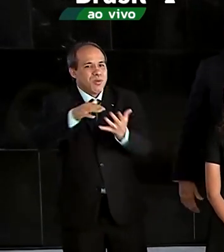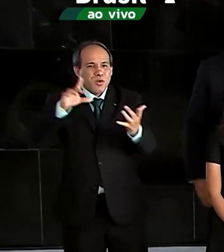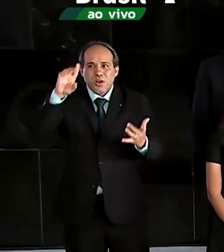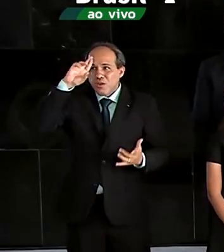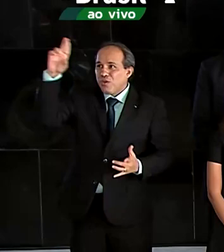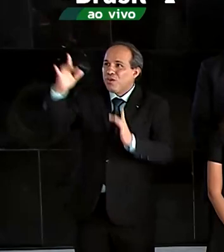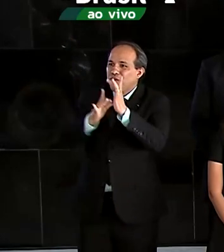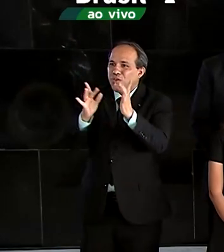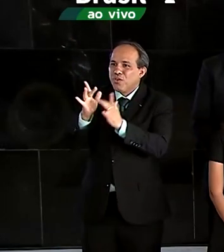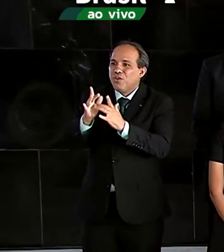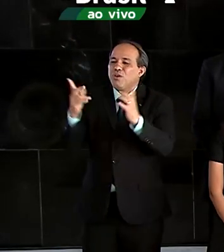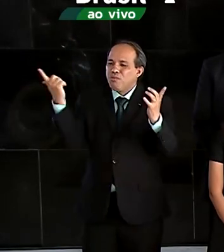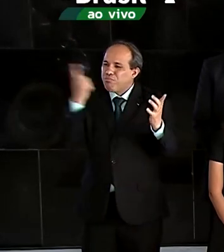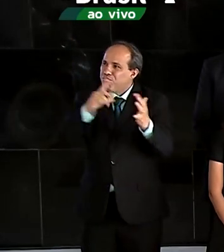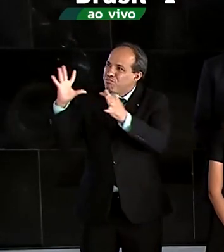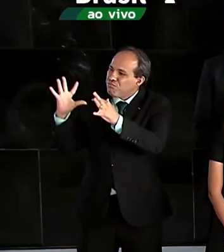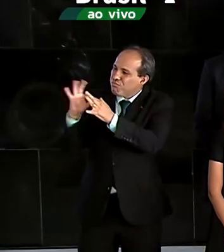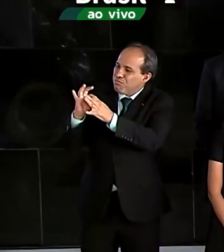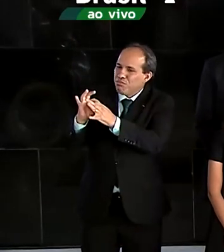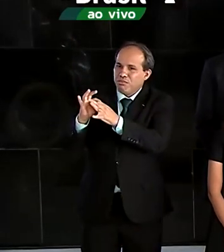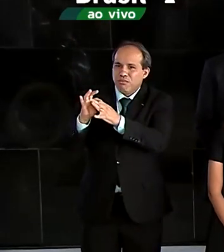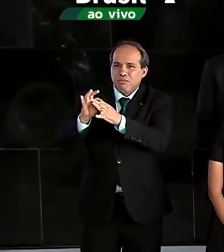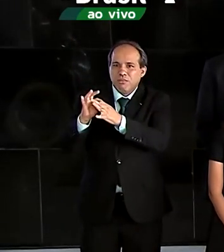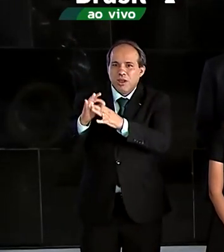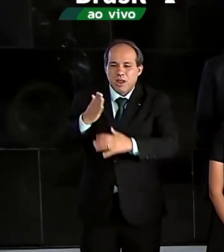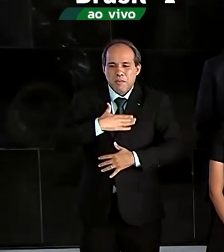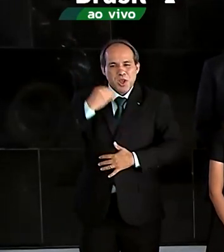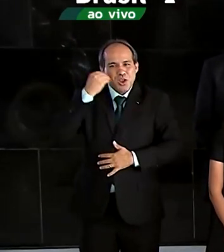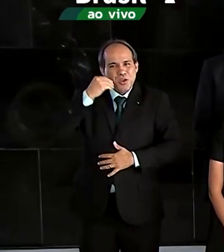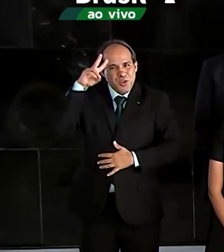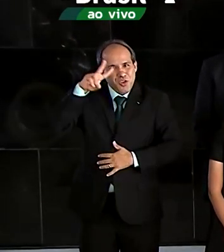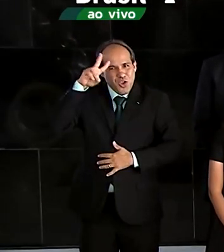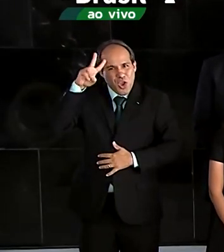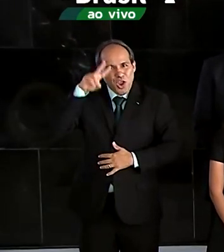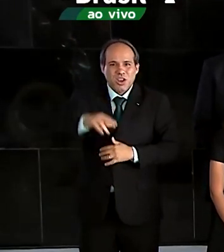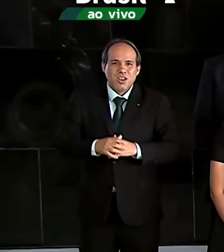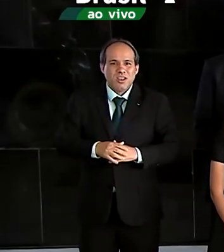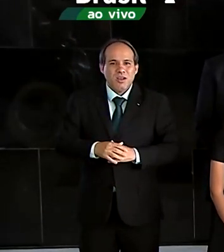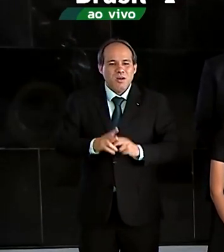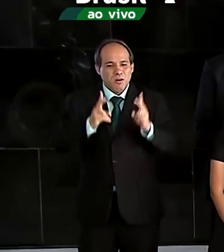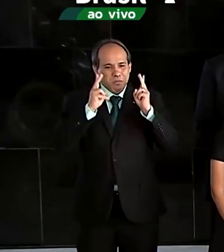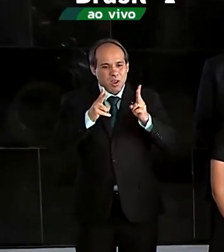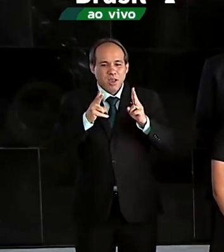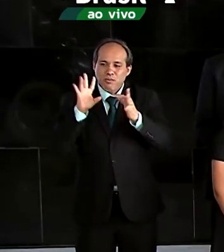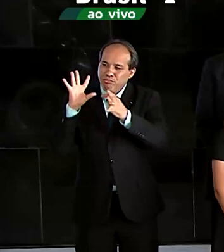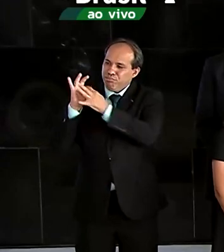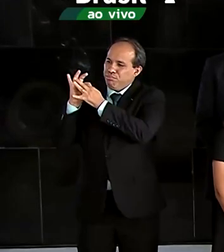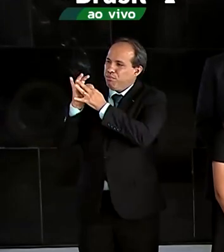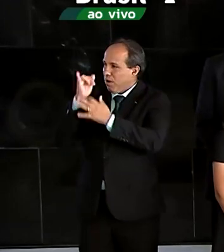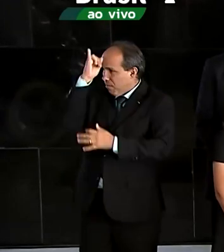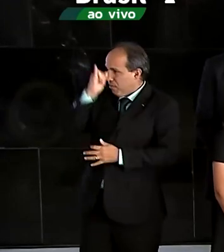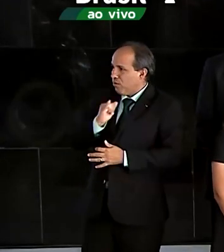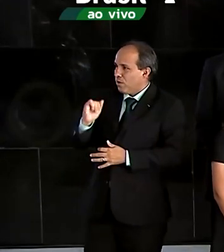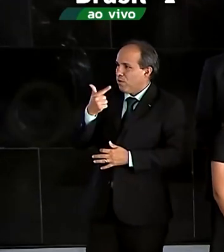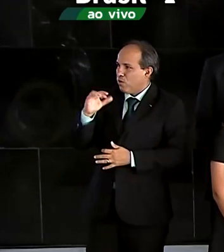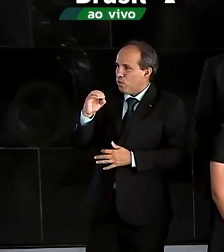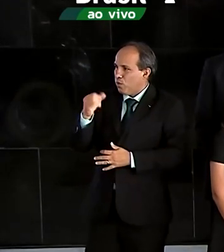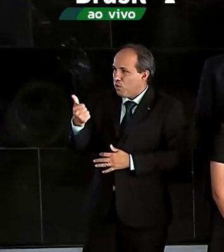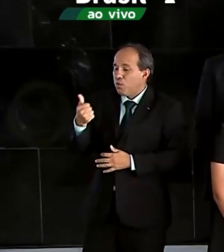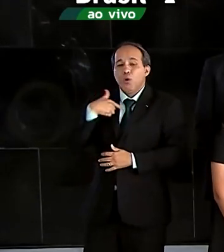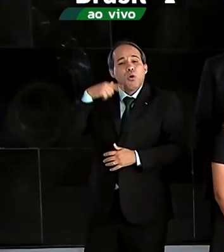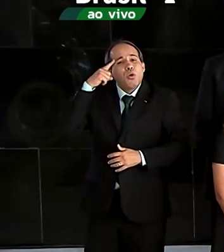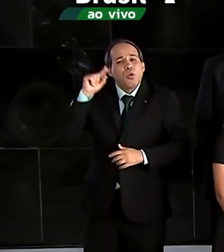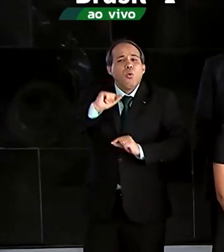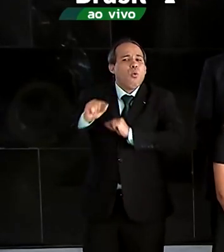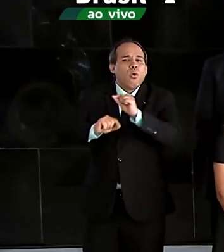do Senhor, está se cumprindo a minha história através de uma profecia de 2001. Eu não sei o que